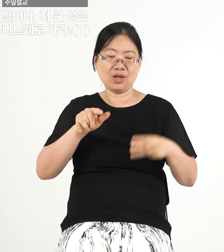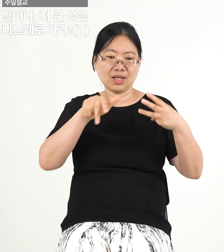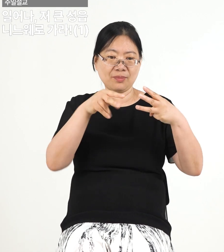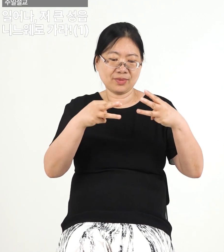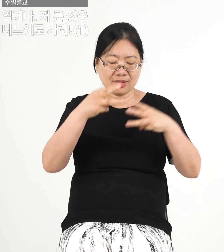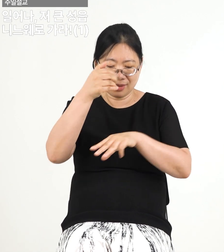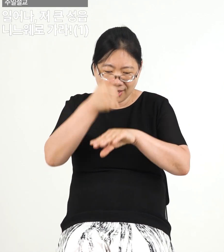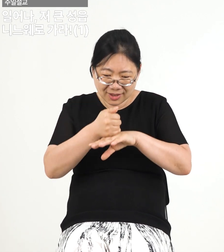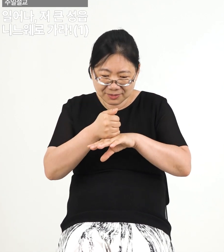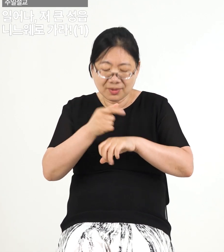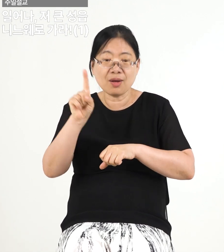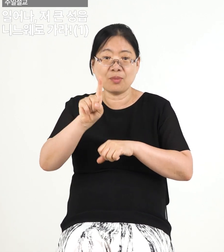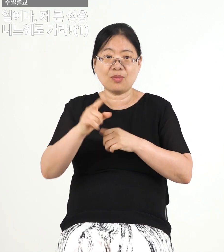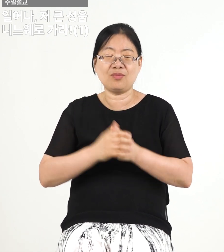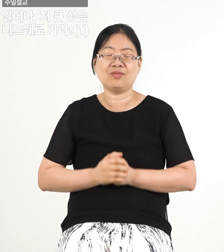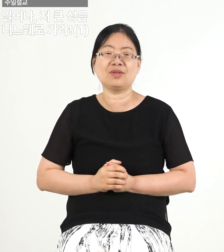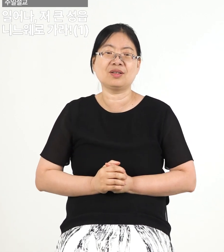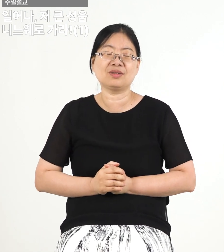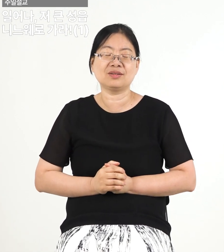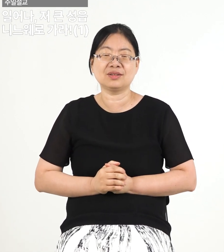있죠.